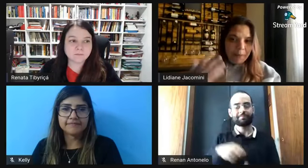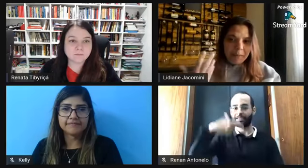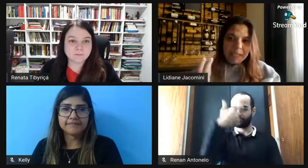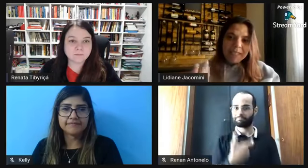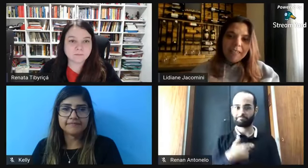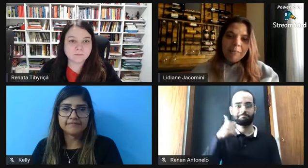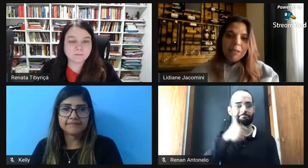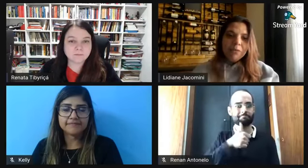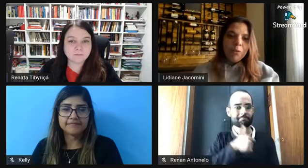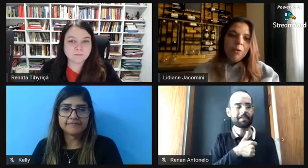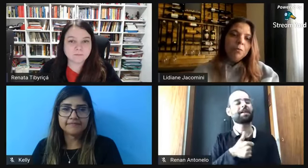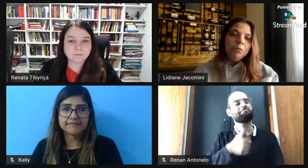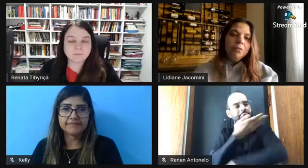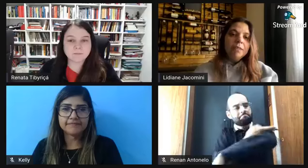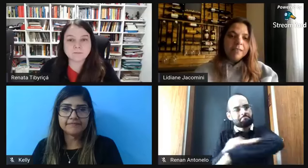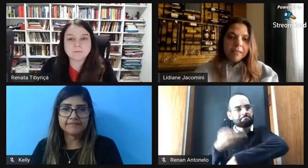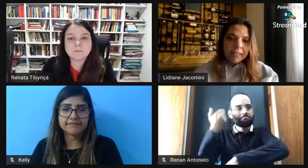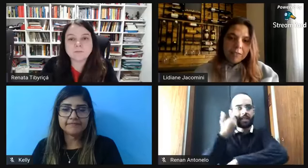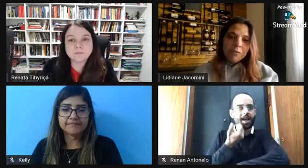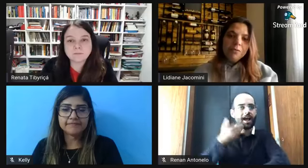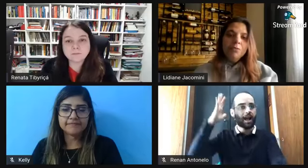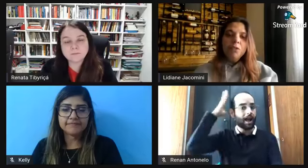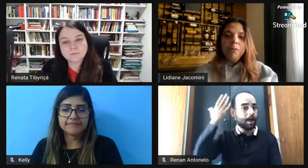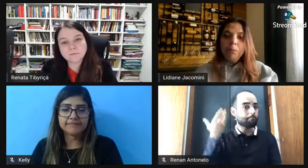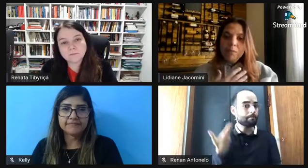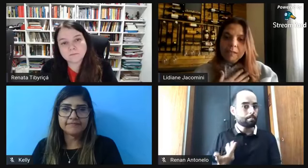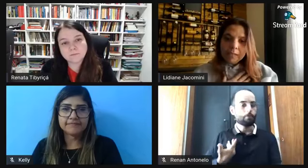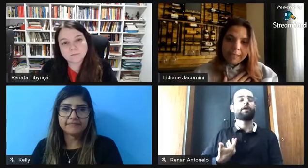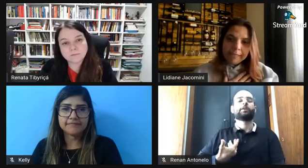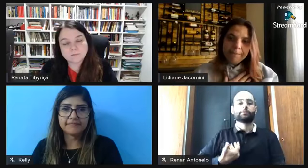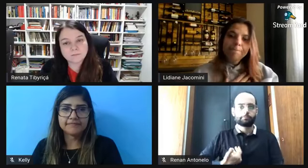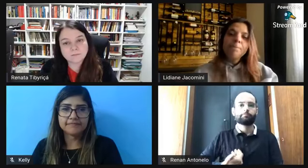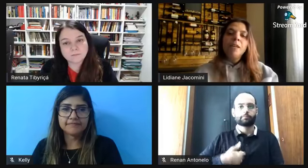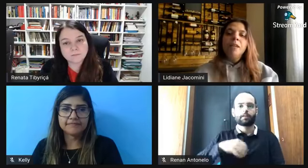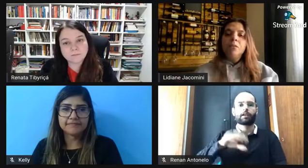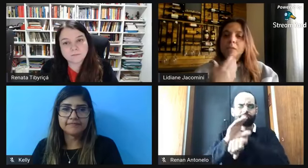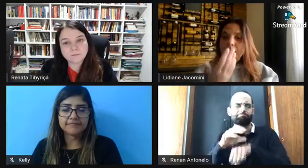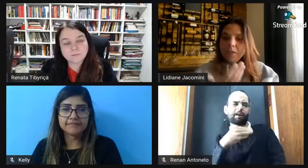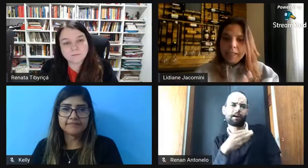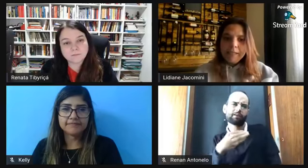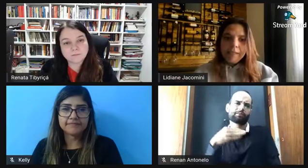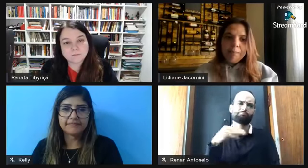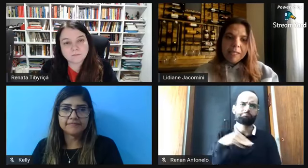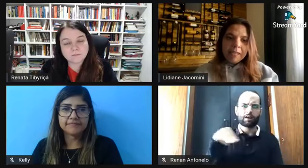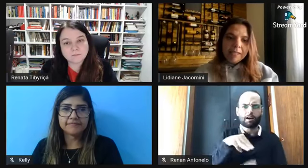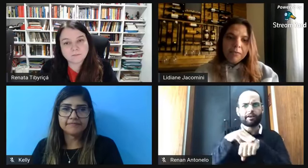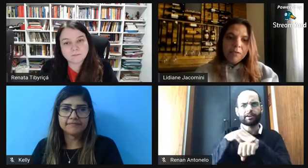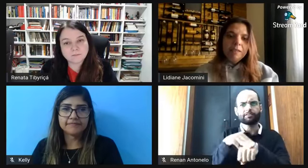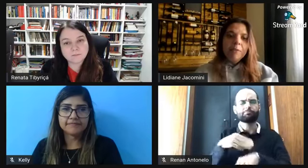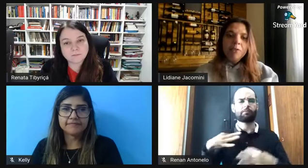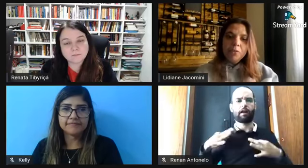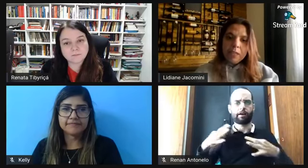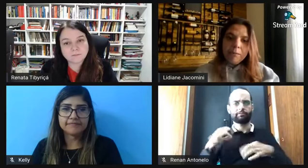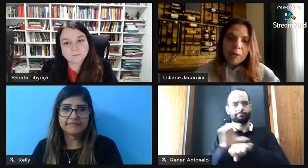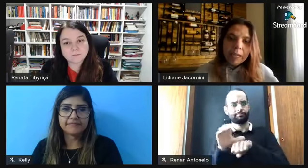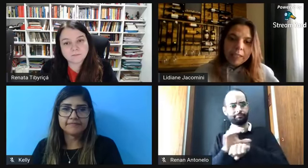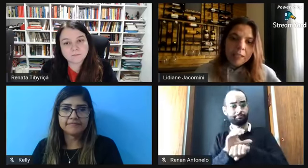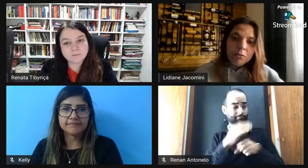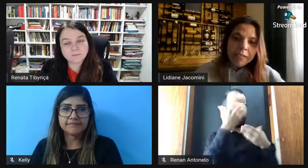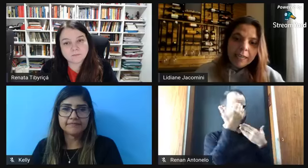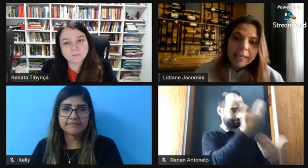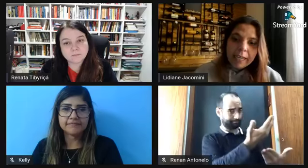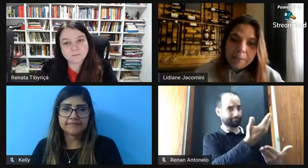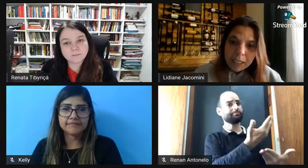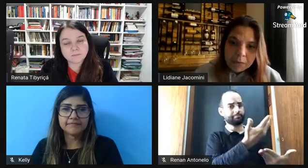branca, de pele branca, cabelos longos e castanhos, e eu estou vestindo uma blusa cinza. Gostaria de agradecer a presença dos intérpretes de Libra, o